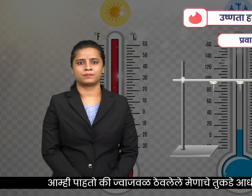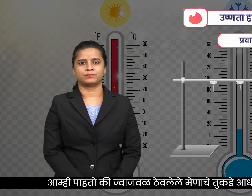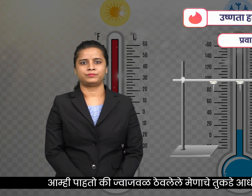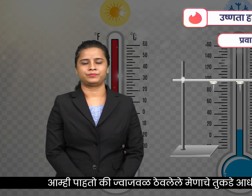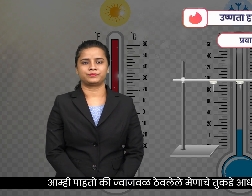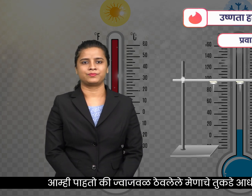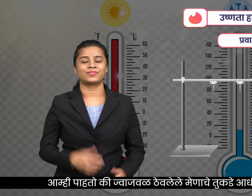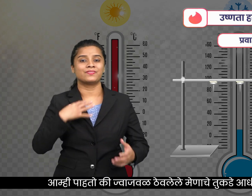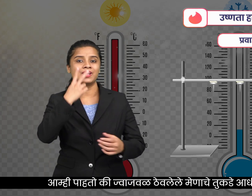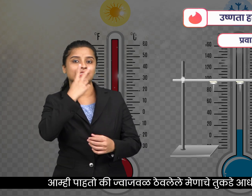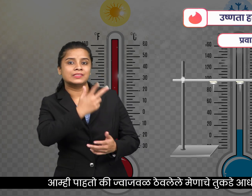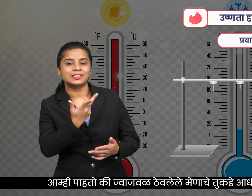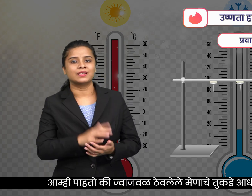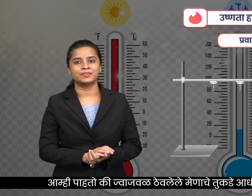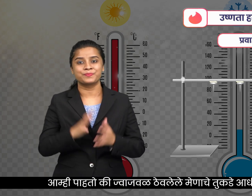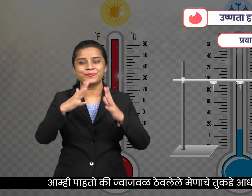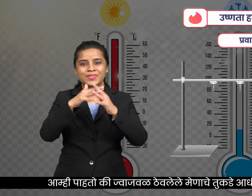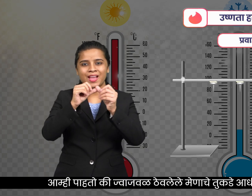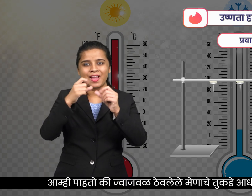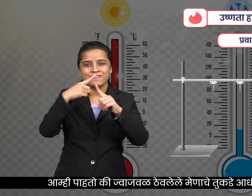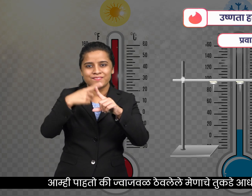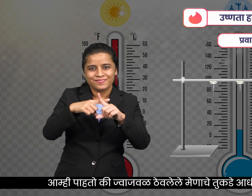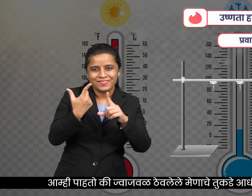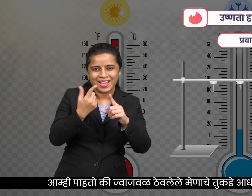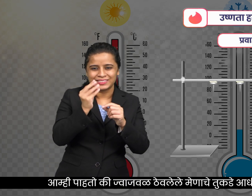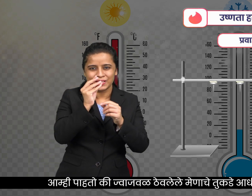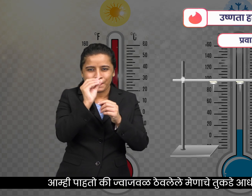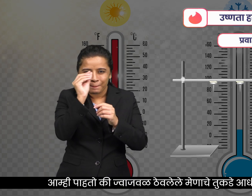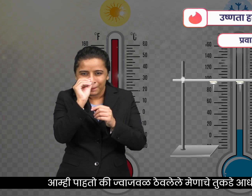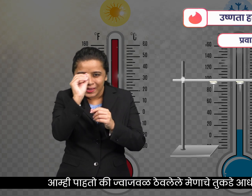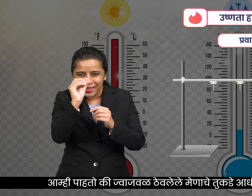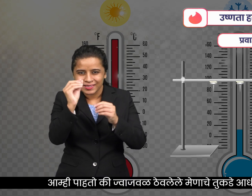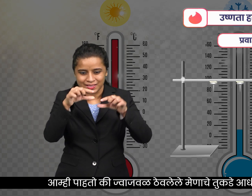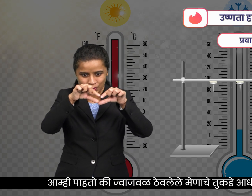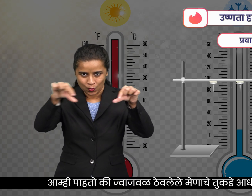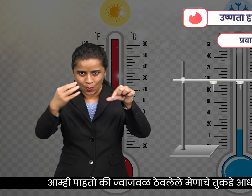आपण पाहतो की ज्वालाजवळ ठेवलेले मेणाचे तुकडे आधी वितळतात